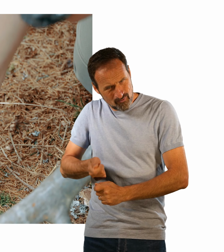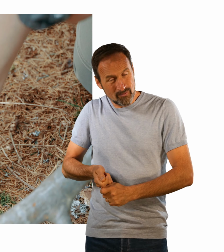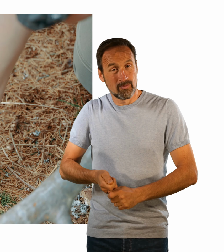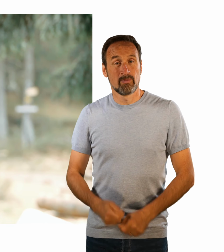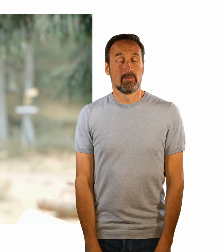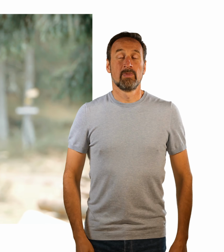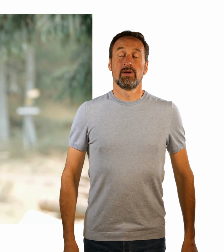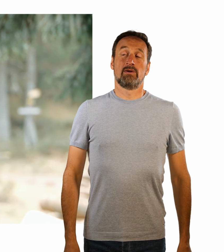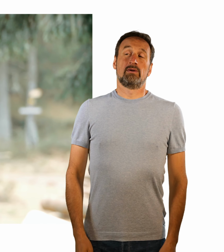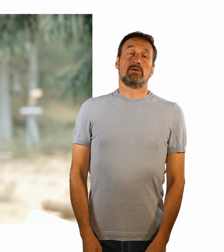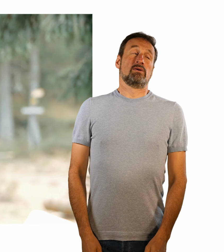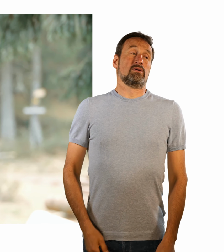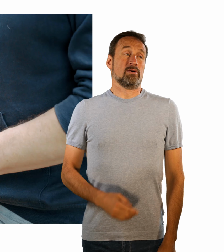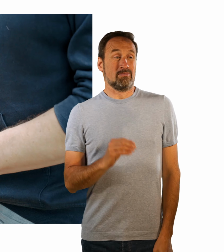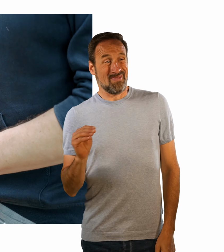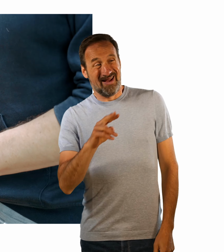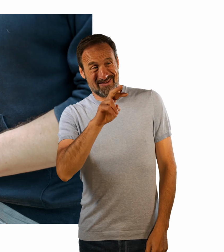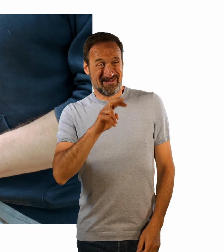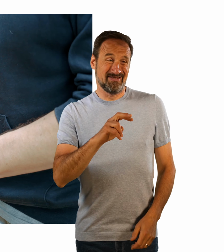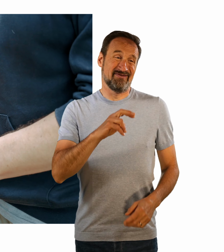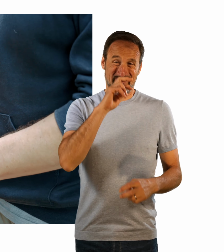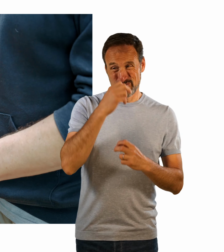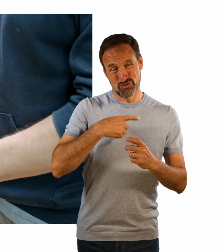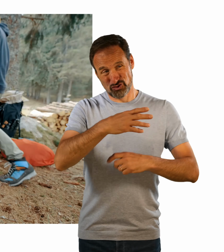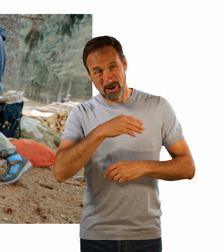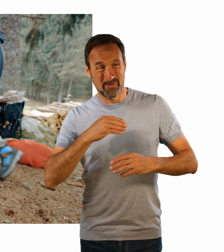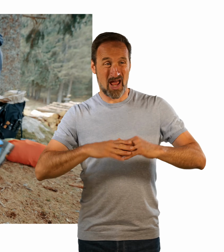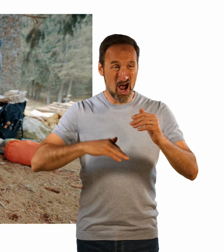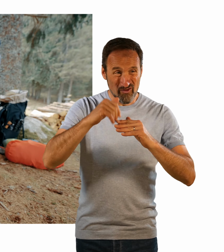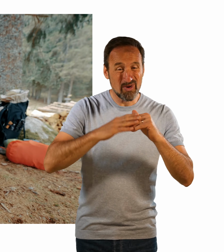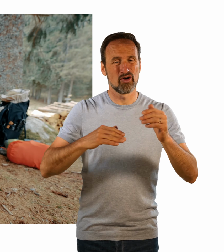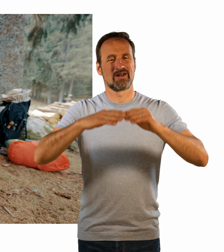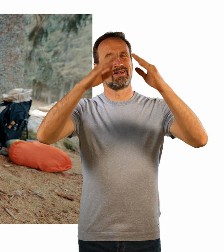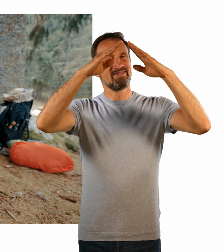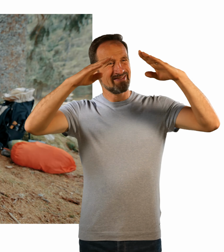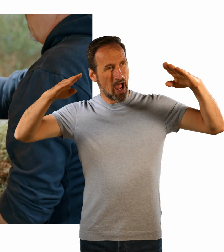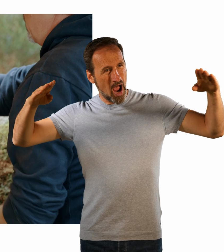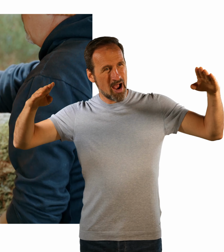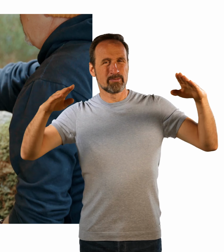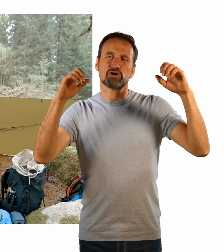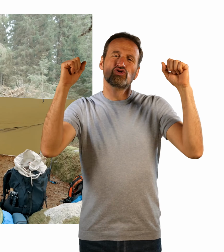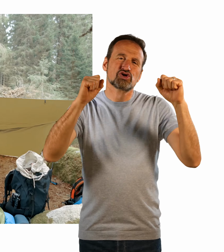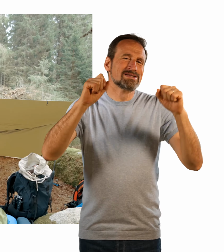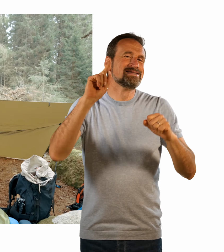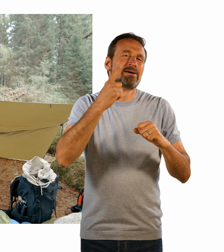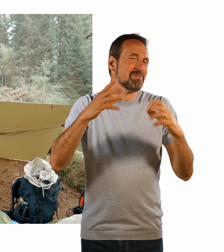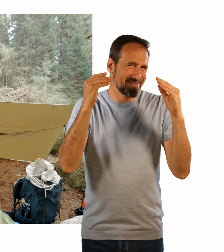Martin hat dann mit mir angefangen, alles aufzubauen. Dann gab es einen Tarp, das war so eine Abdeckung, damit wir nicht nass werden.